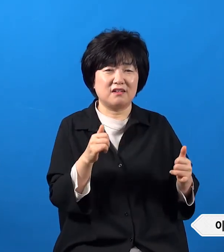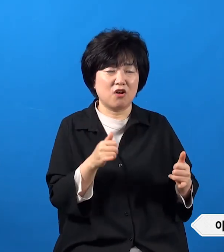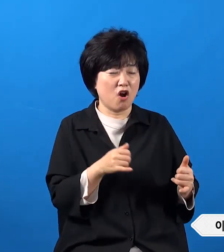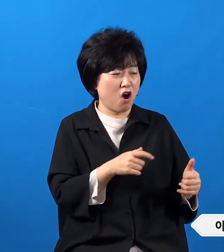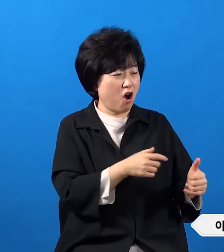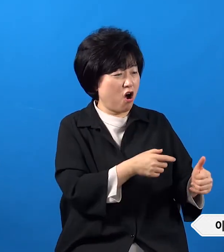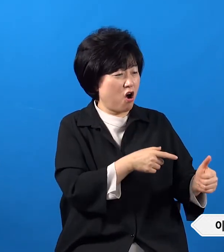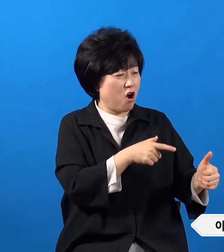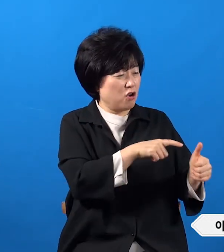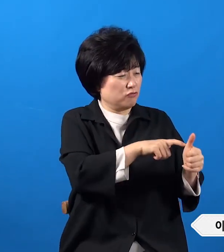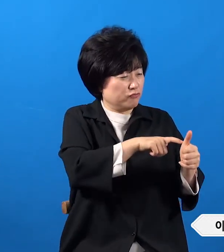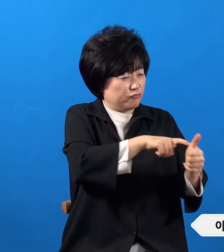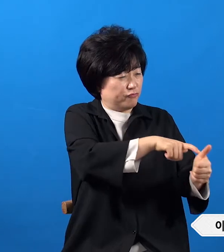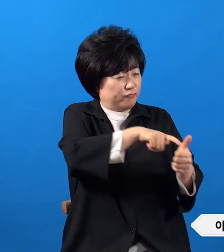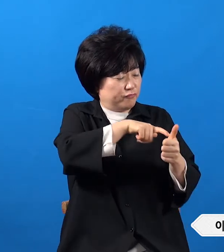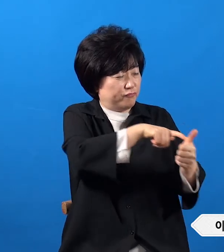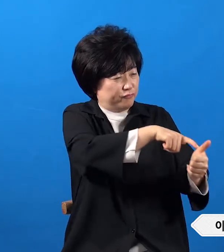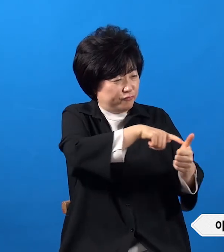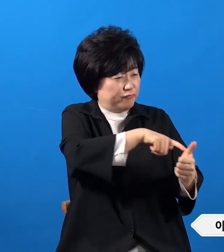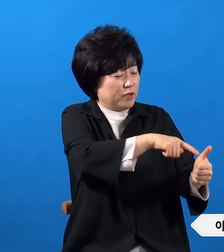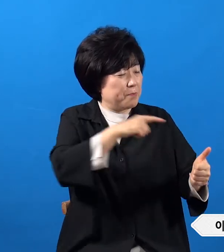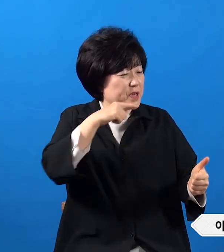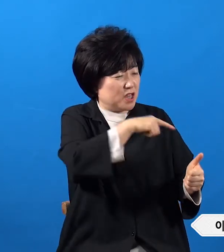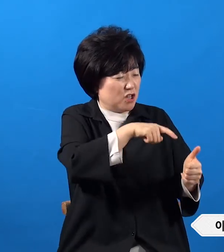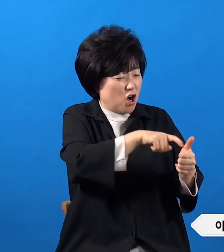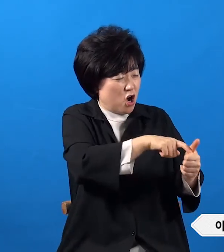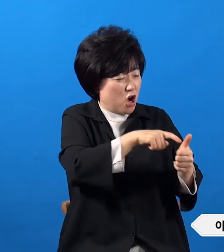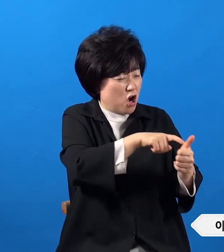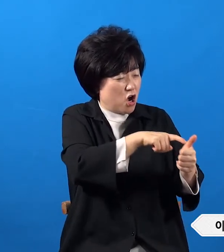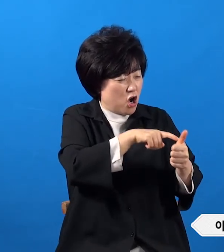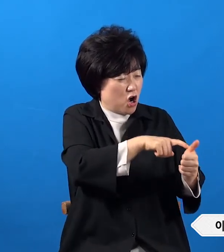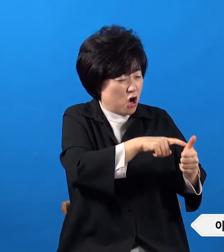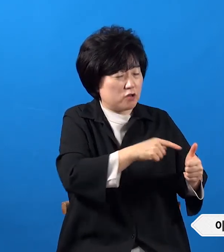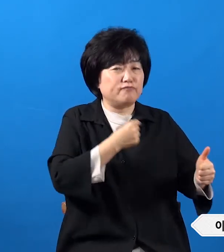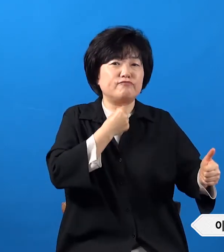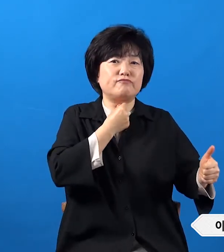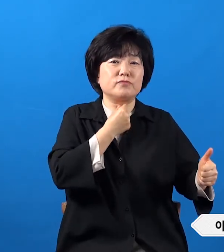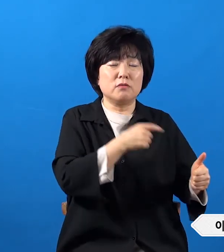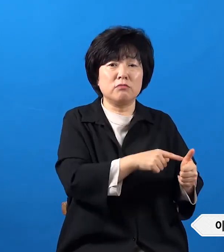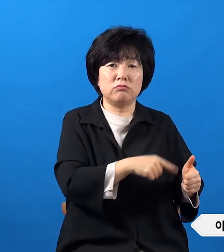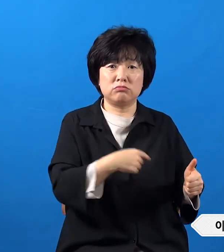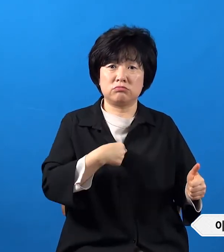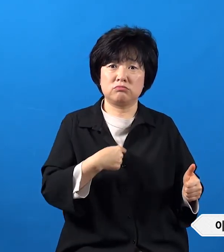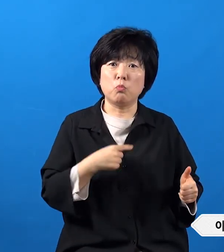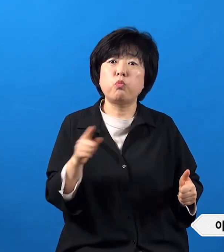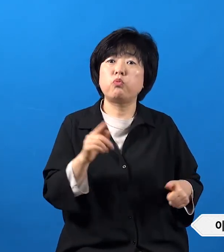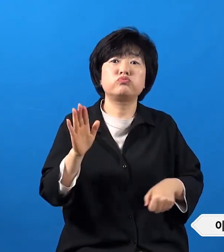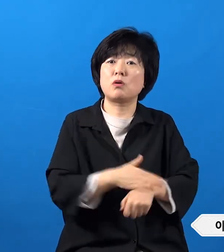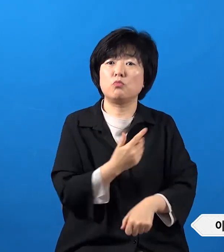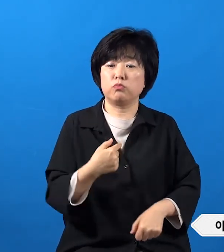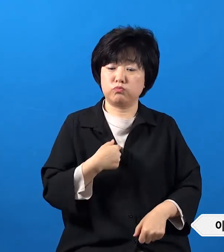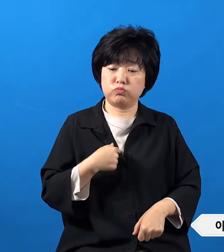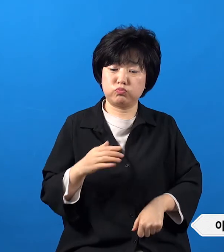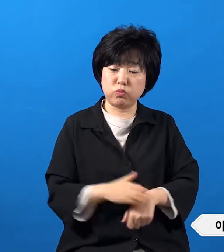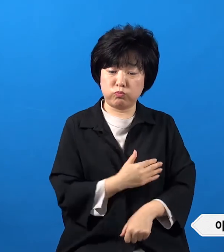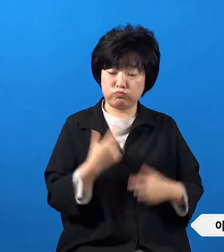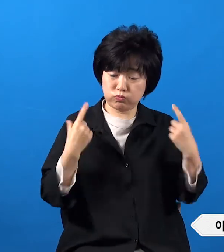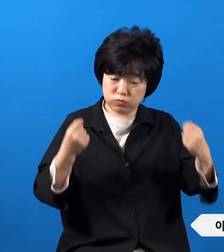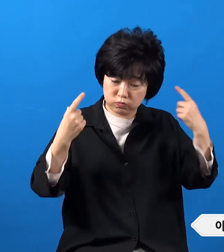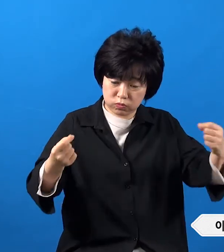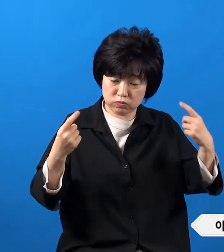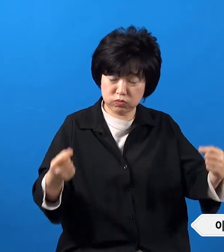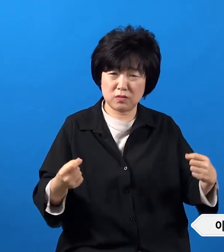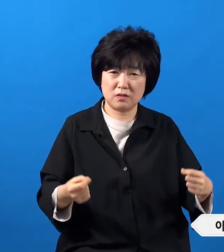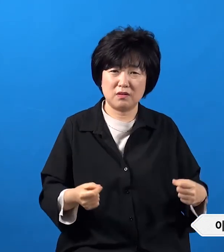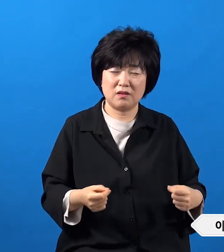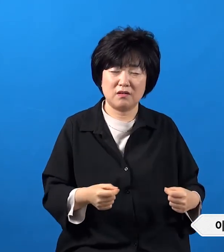갚으라고 독촉한 것이 뭐가 잘못입니까? 이렇게 강변하고 싶은 사람이 있을지 모릅니다. 그러나